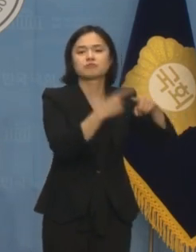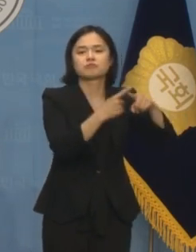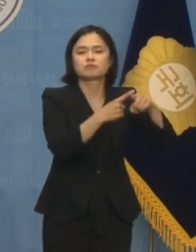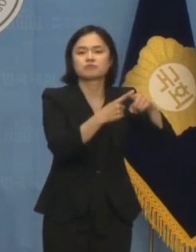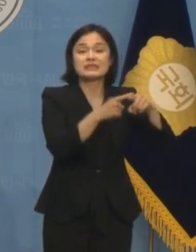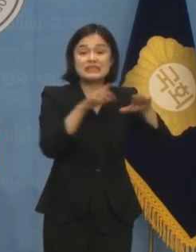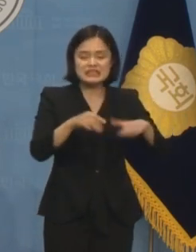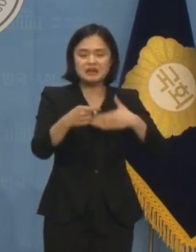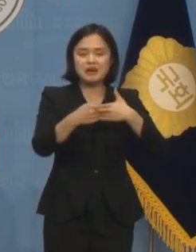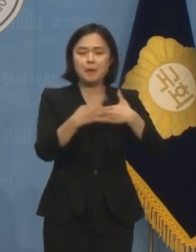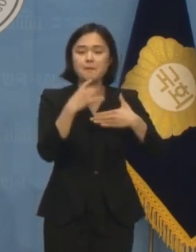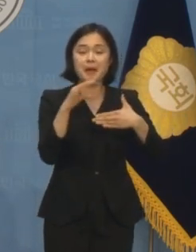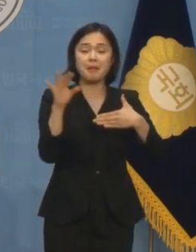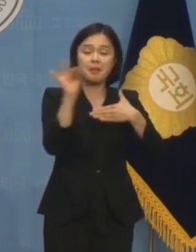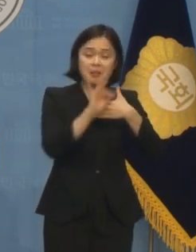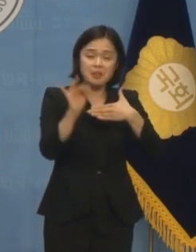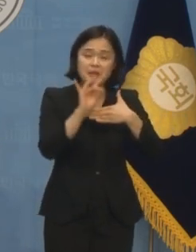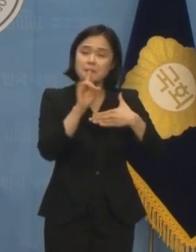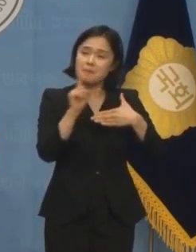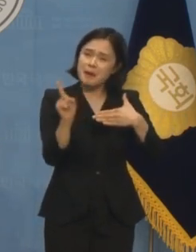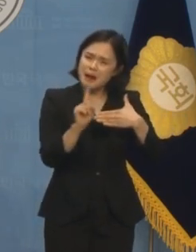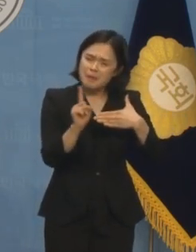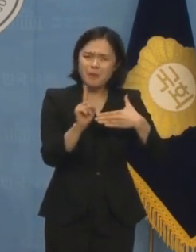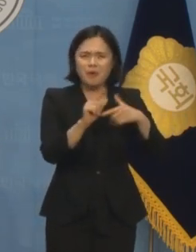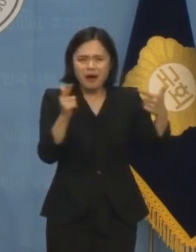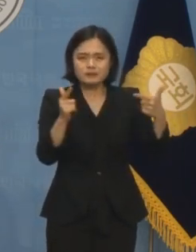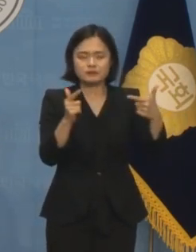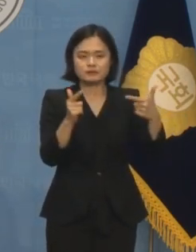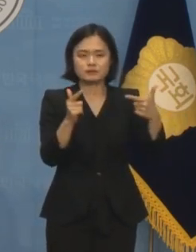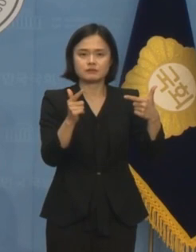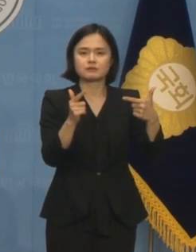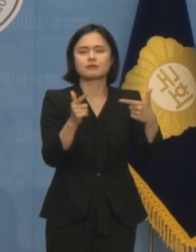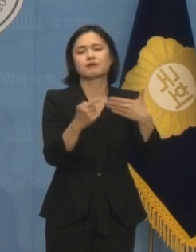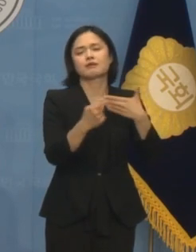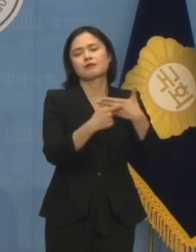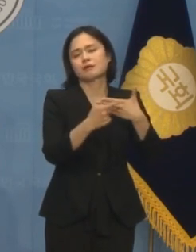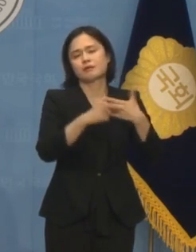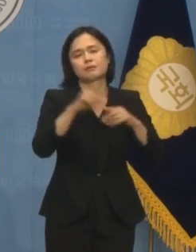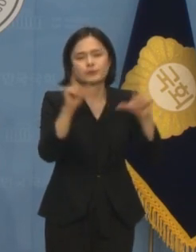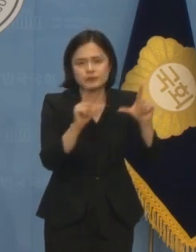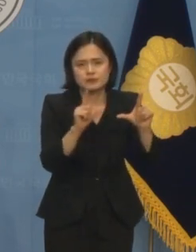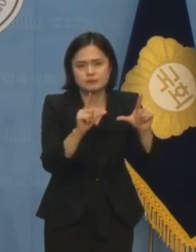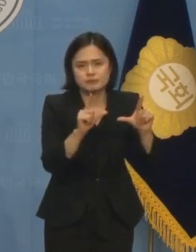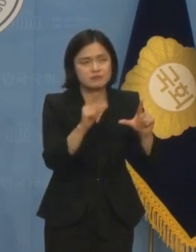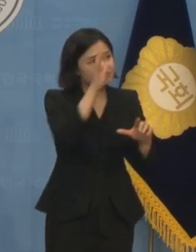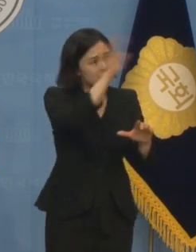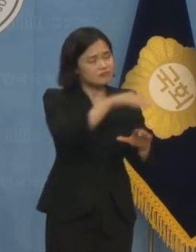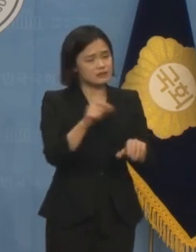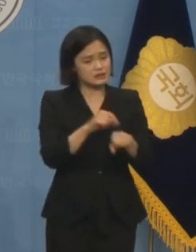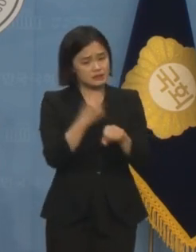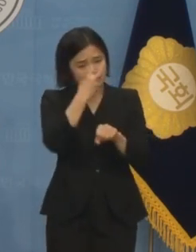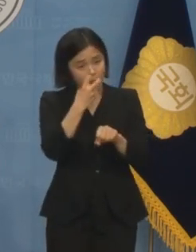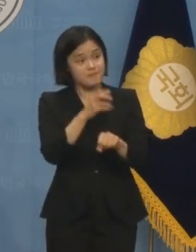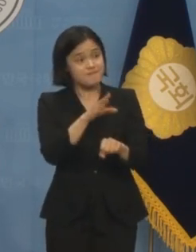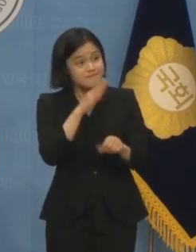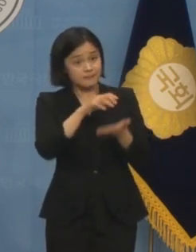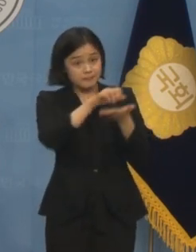교활한 반대 불과합니다 진심으로 특검을 수용하겠다 그 어떤 전제 조건